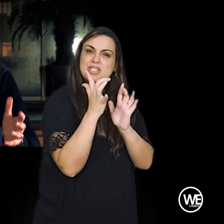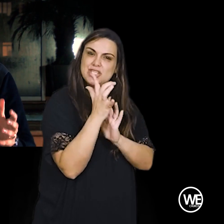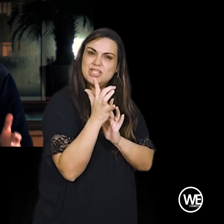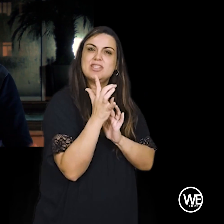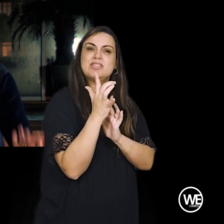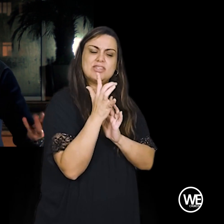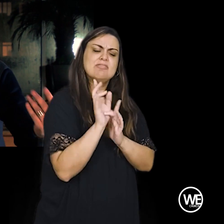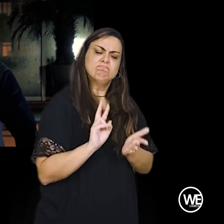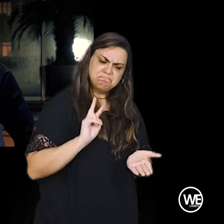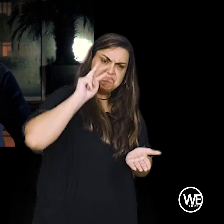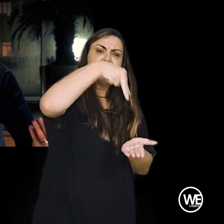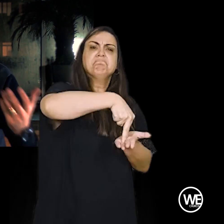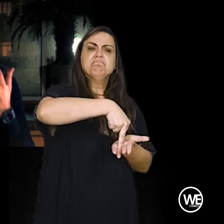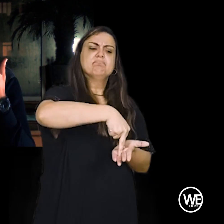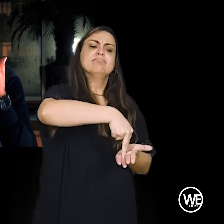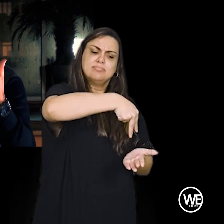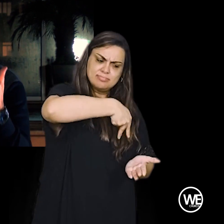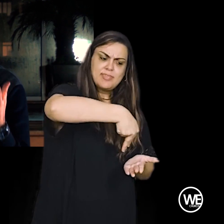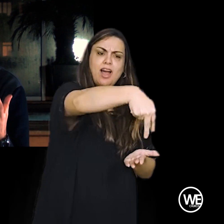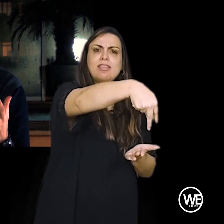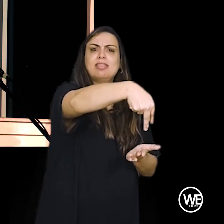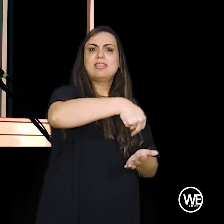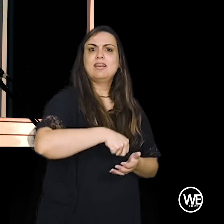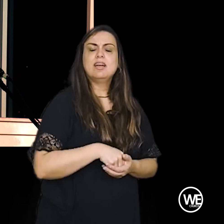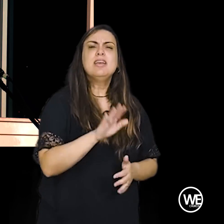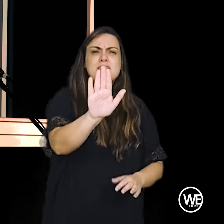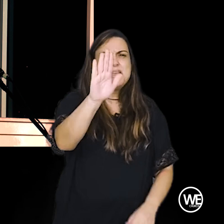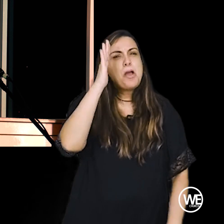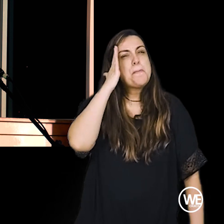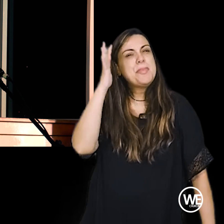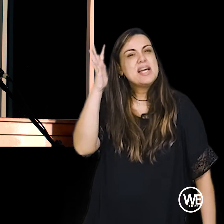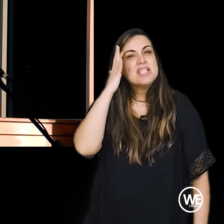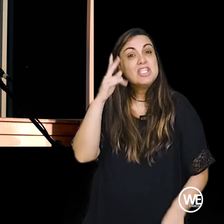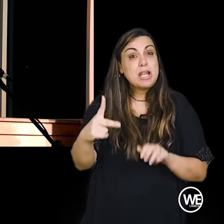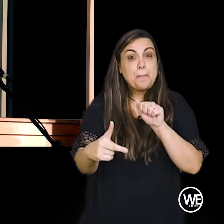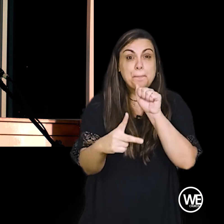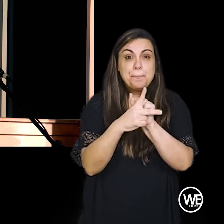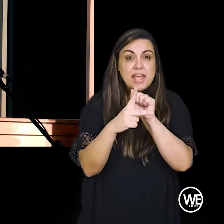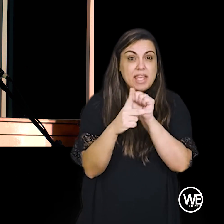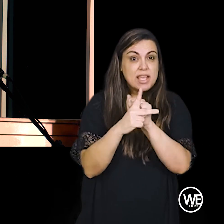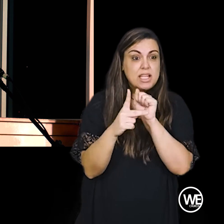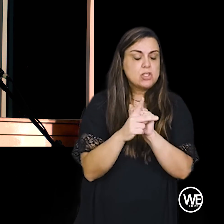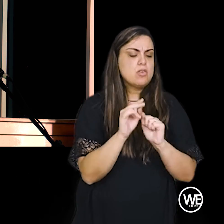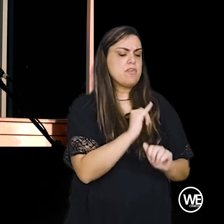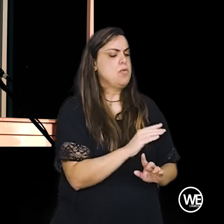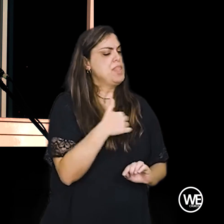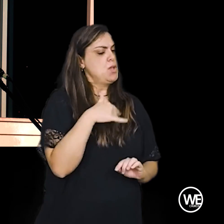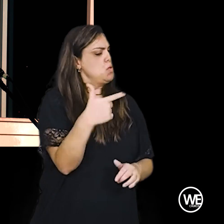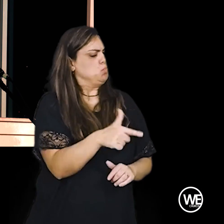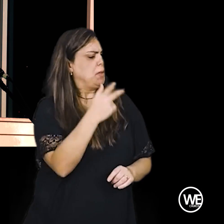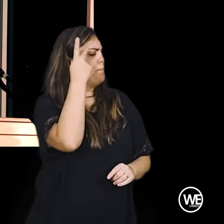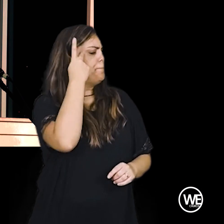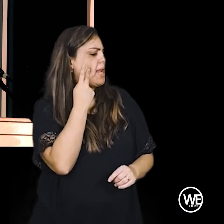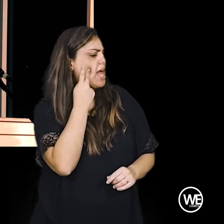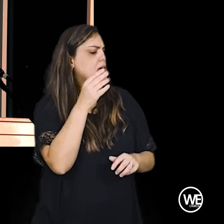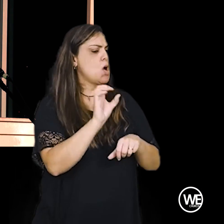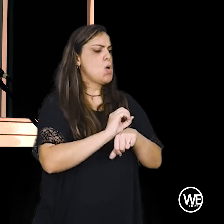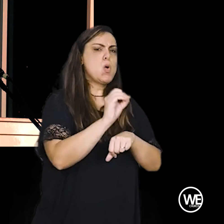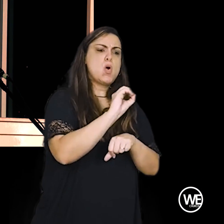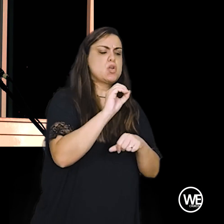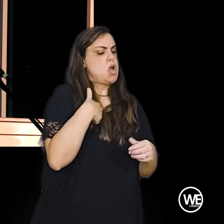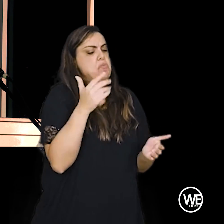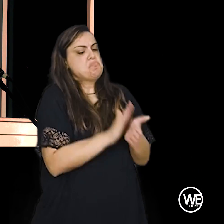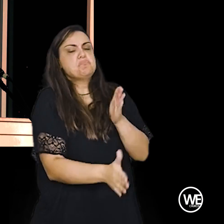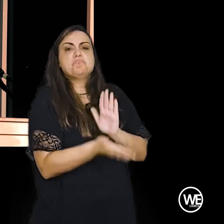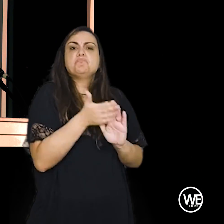de Nazaré, levanta e anda. Eu fico pensando se Pedro diz o seguinte, eu não tenho prata nem ouro, por